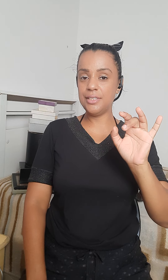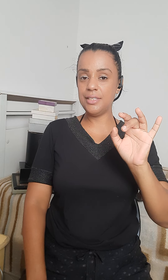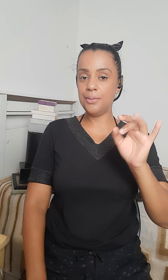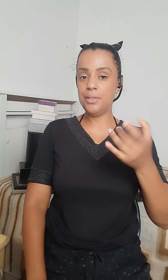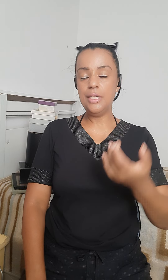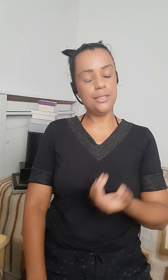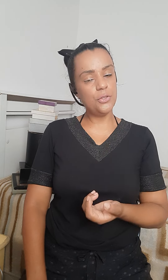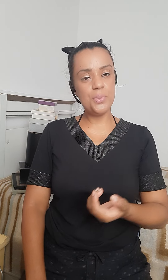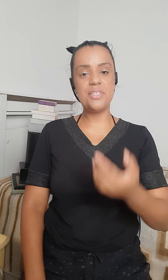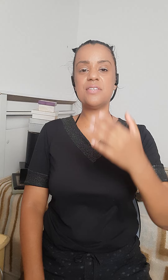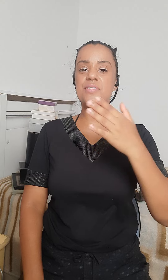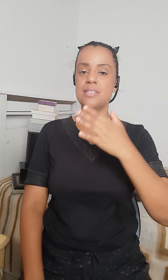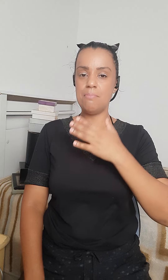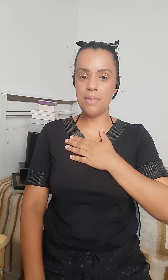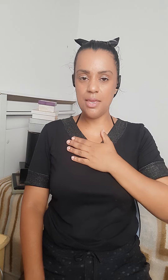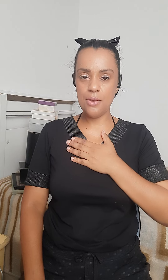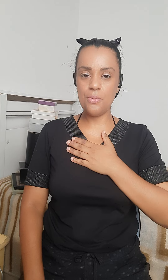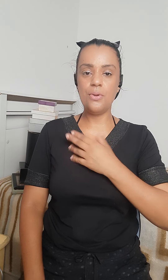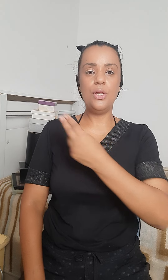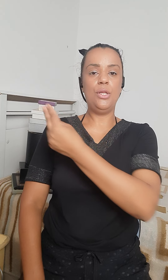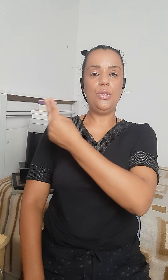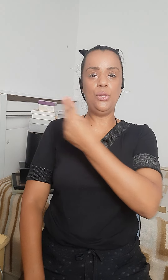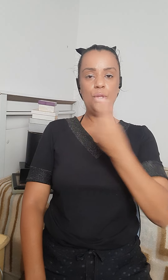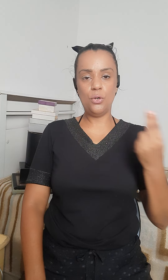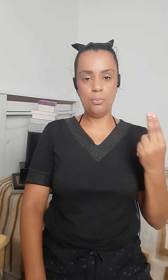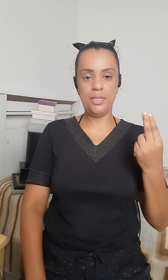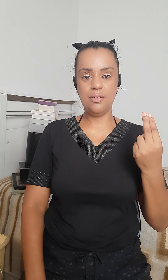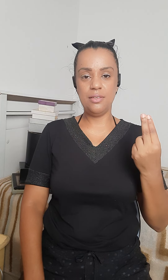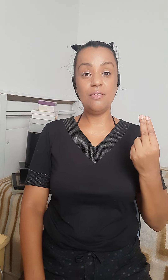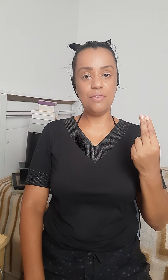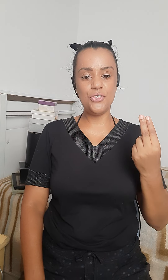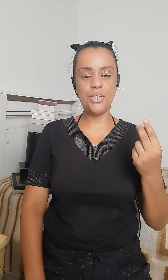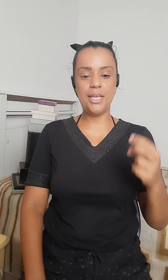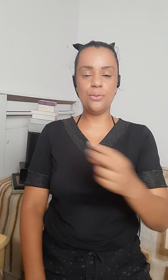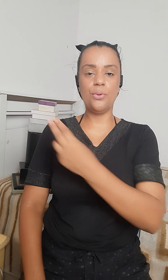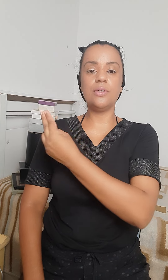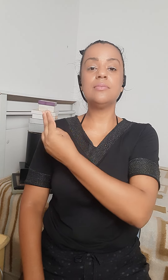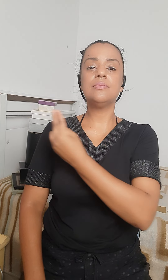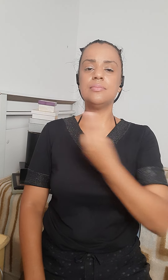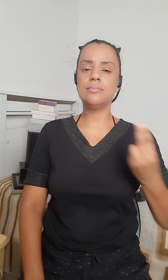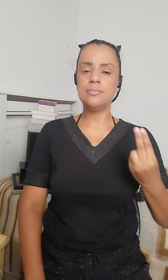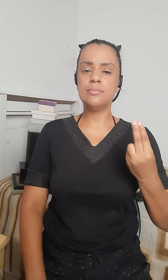entendeu? Então não precisa fazer meu nome, vai direto, ó.